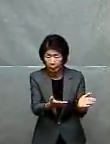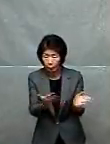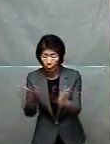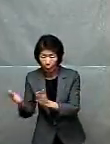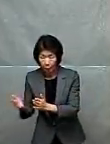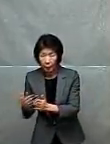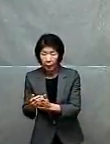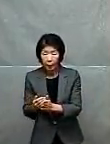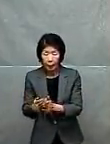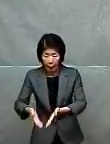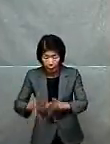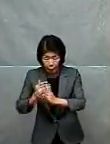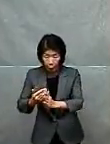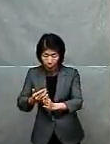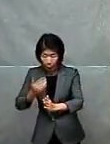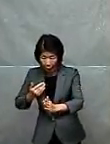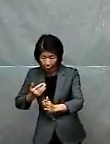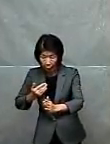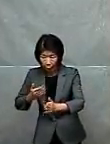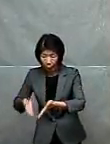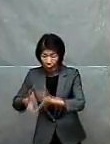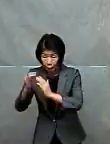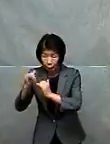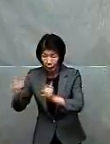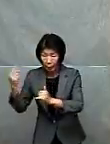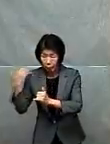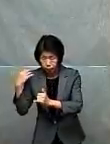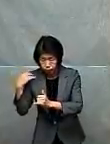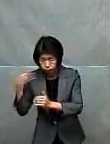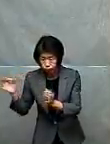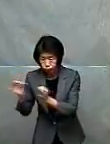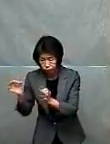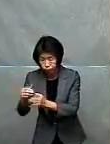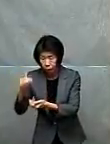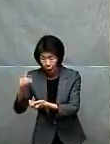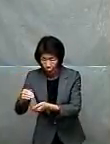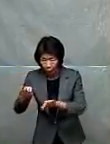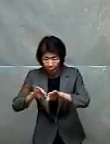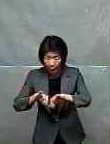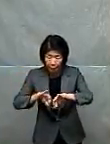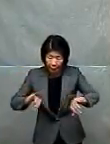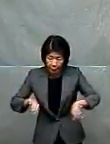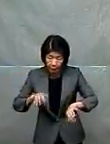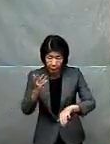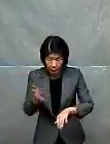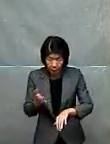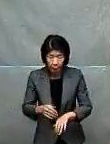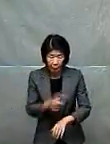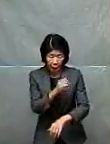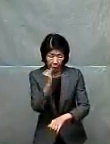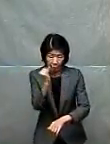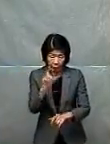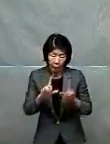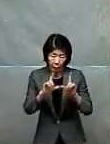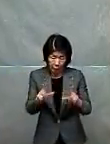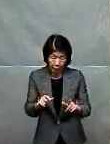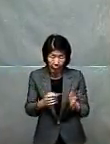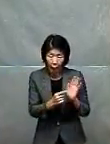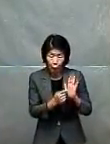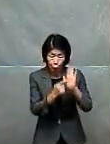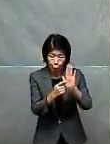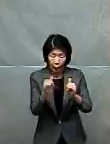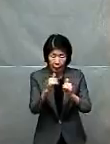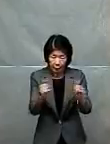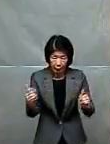主催した方々の負担だという認識だということでよろしいんですよね。 はい、基本的にはやはり主催者の方の負担だと思います